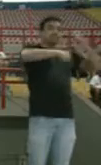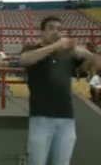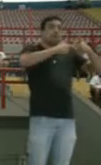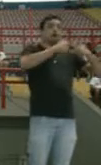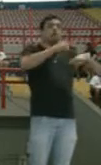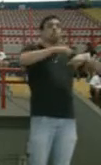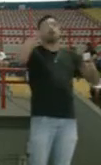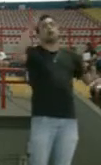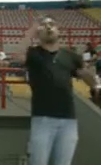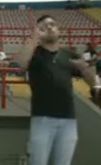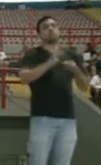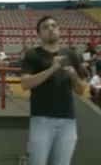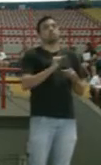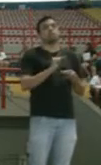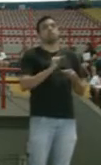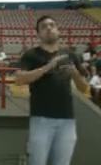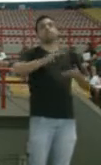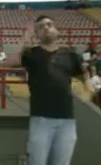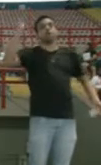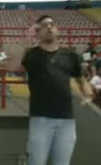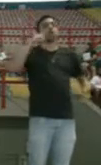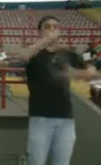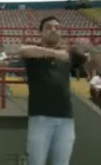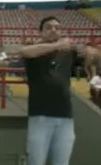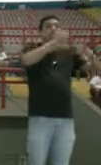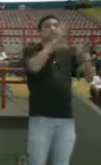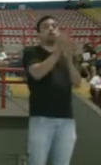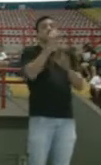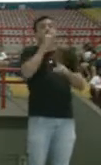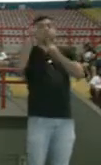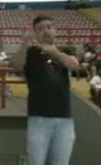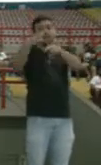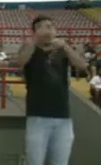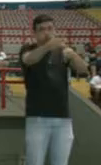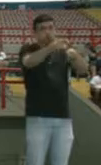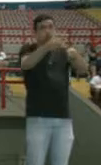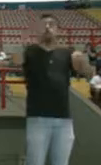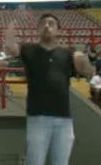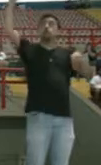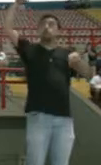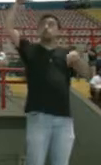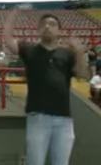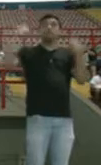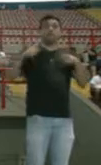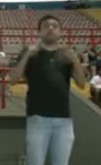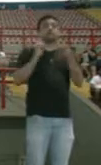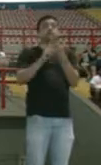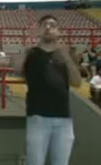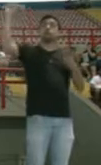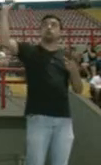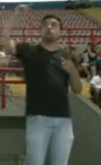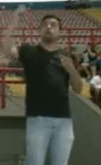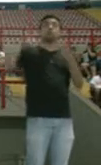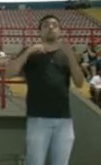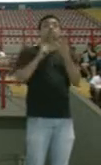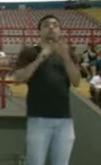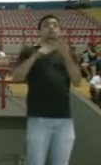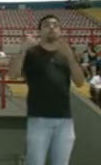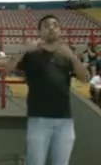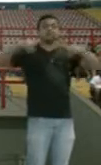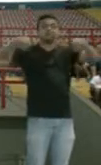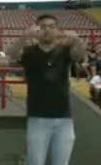é maior ou menor? Maior, porque na agricultura eu dependo da chuva, eu dependo do sol, eu